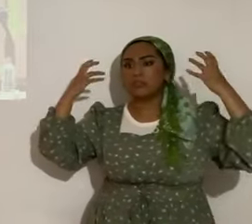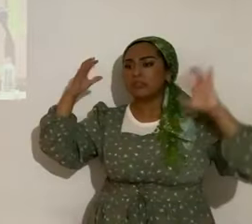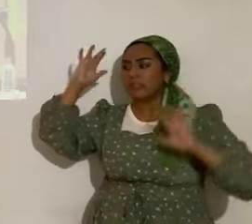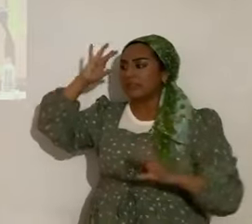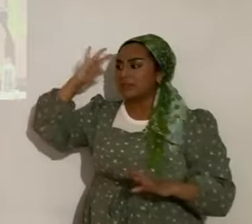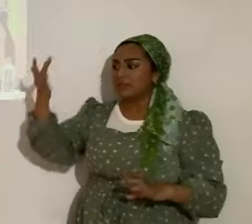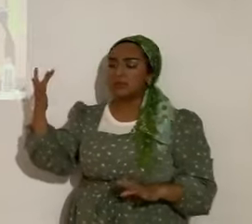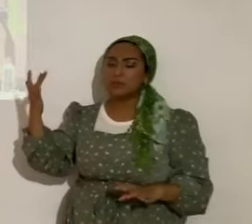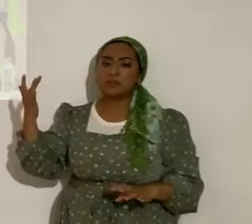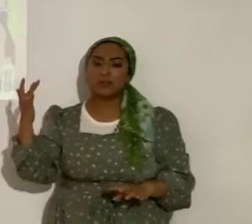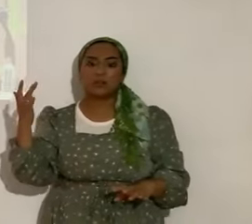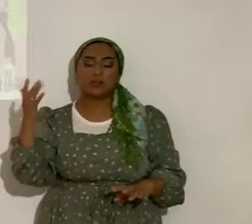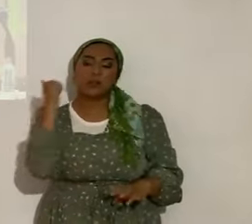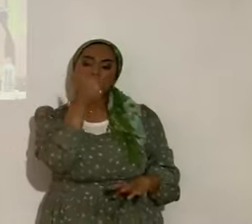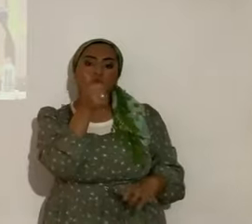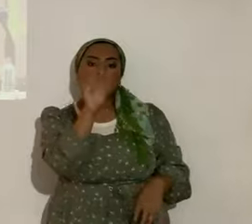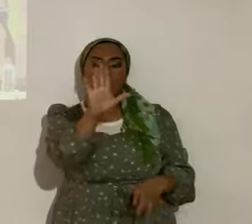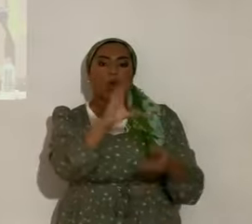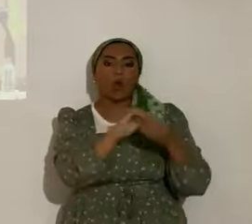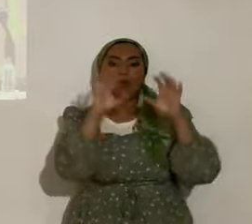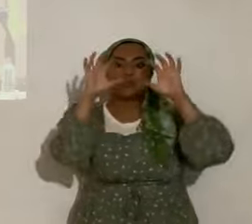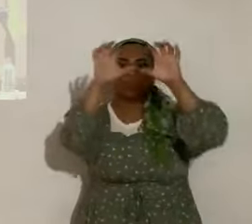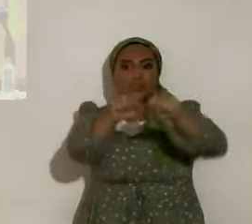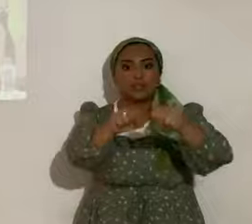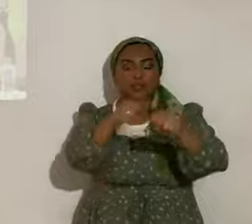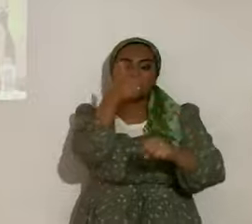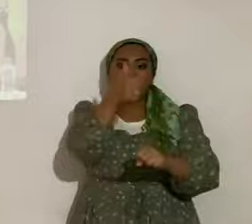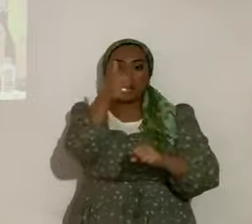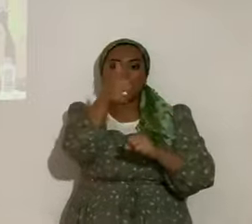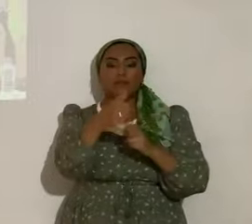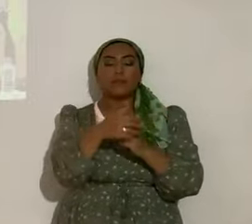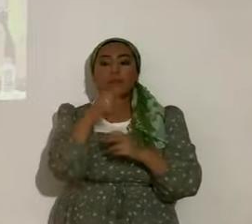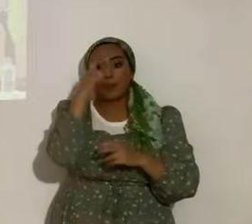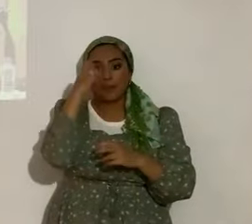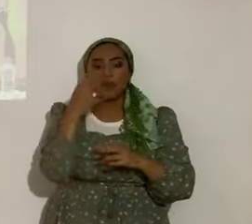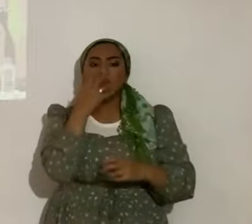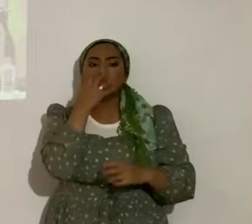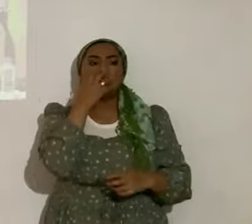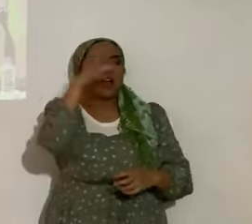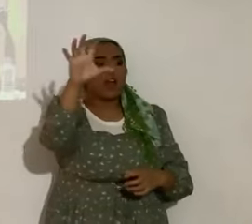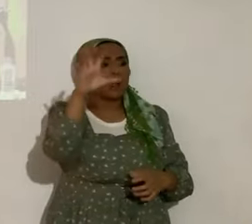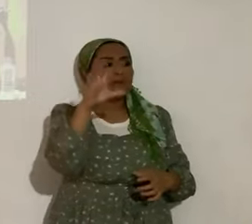desesperación, entonces tú mismo serás tu perseguidor, porque acabarás gritando,